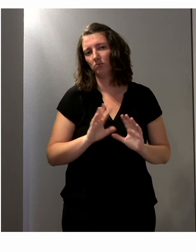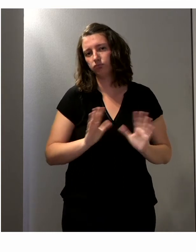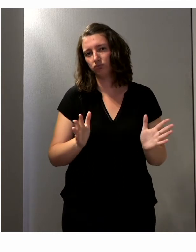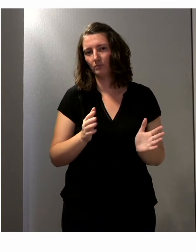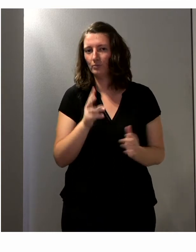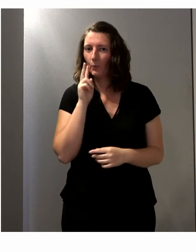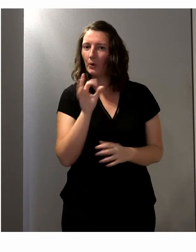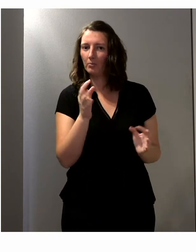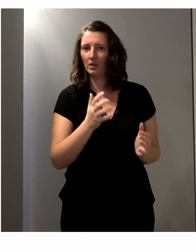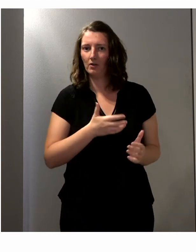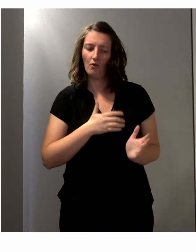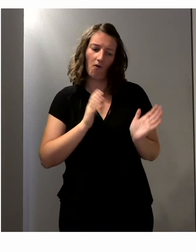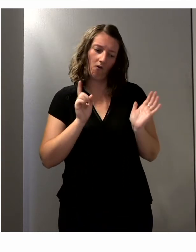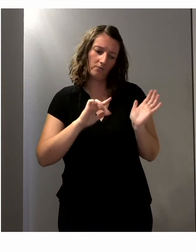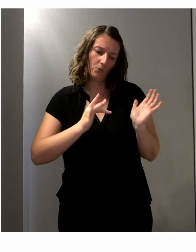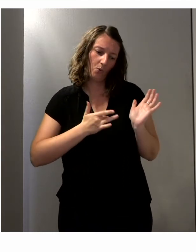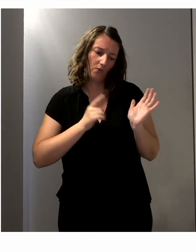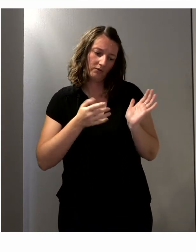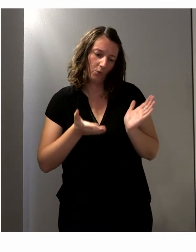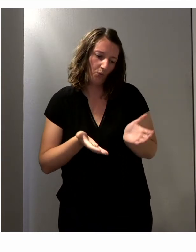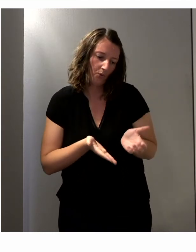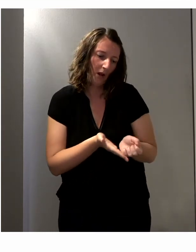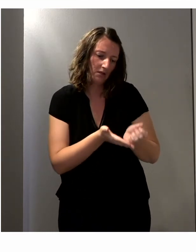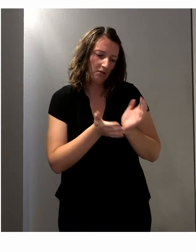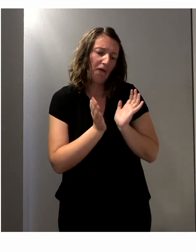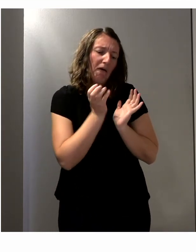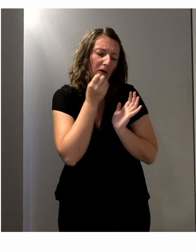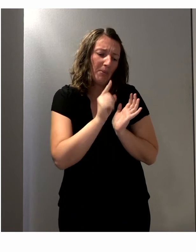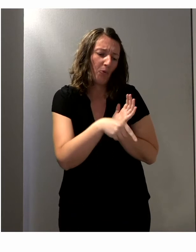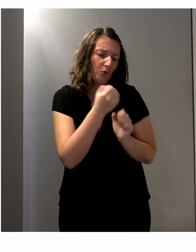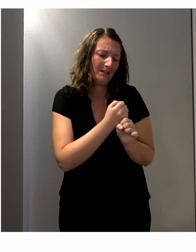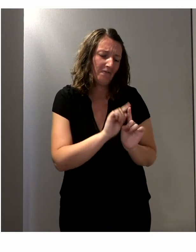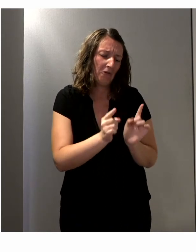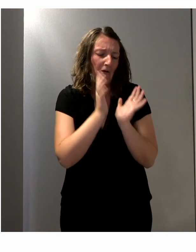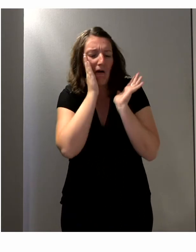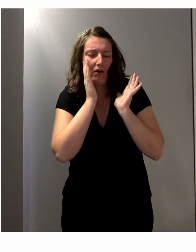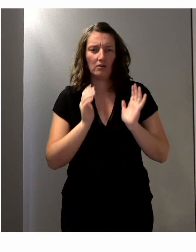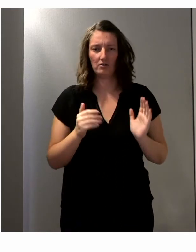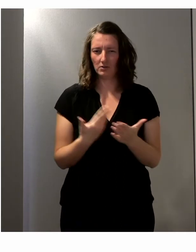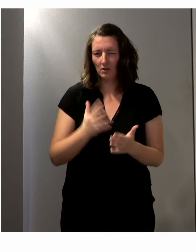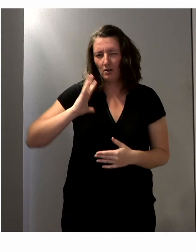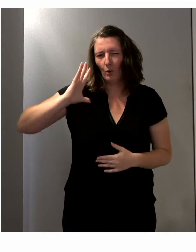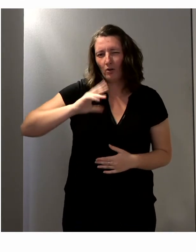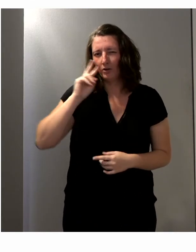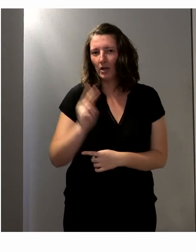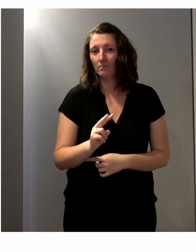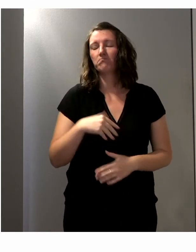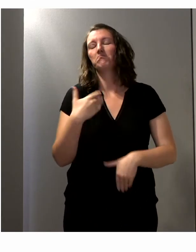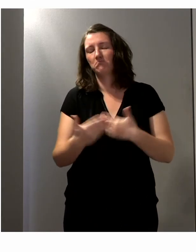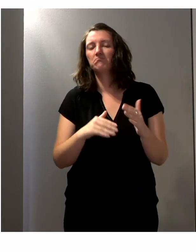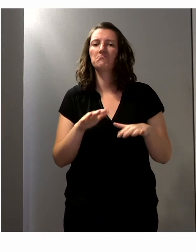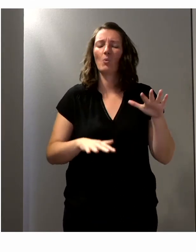caritative au mauvais sens du terme. Dans ces années-là, dans les années 50, 60, 70,